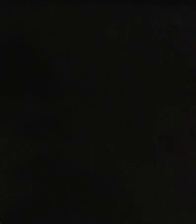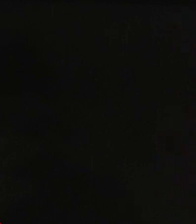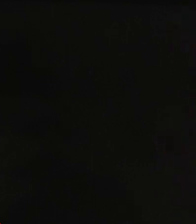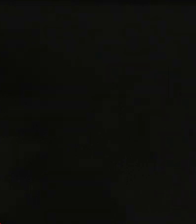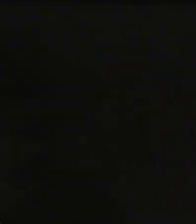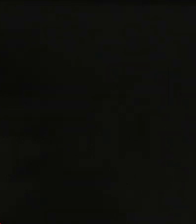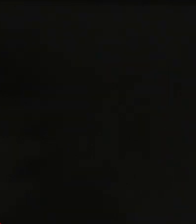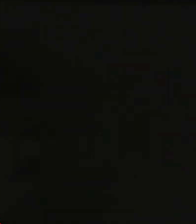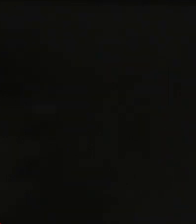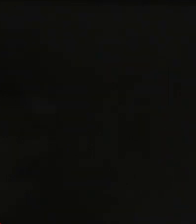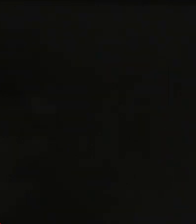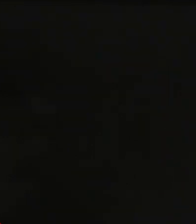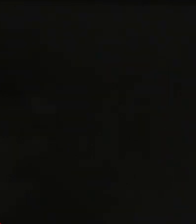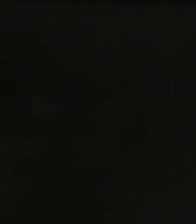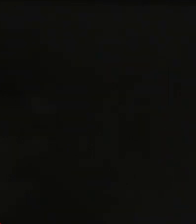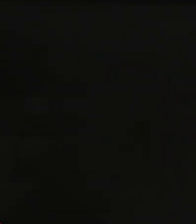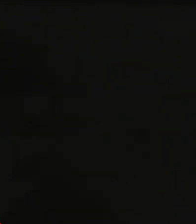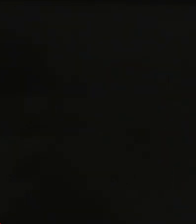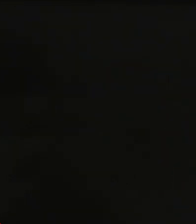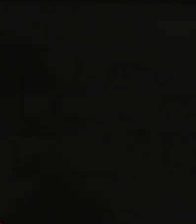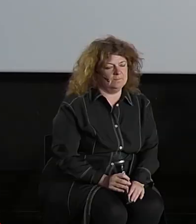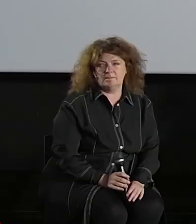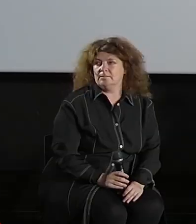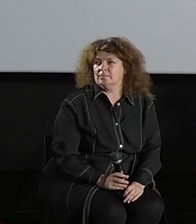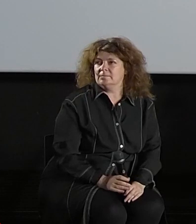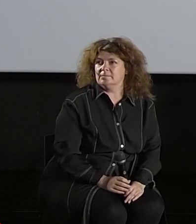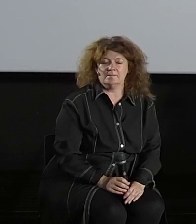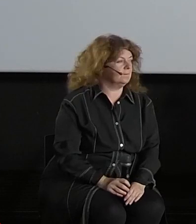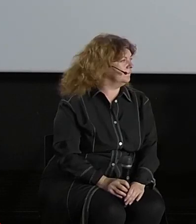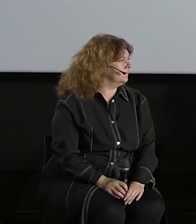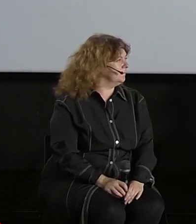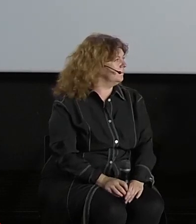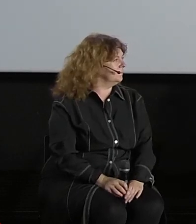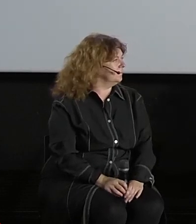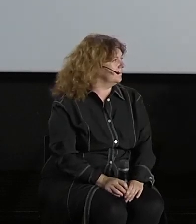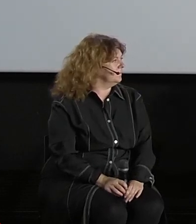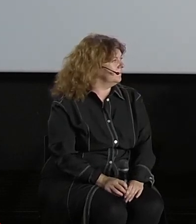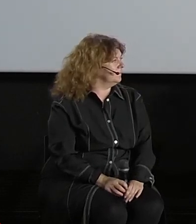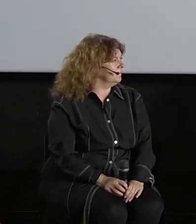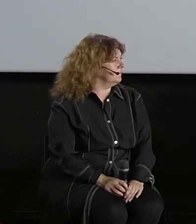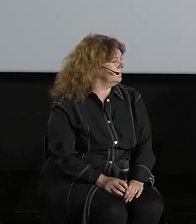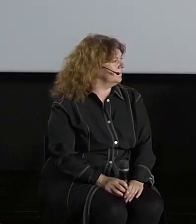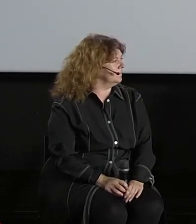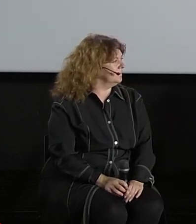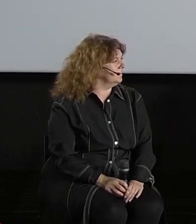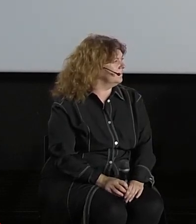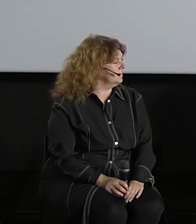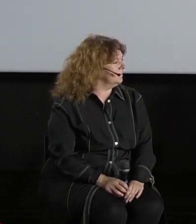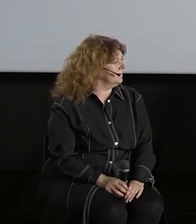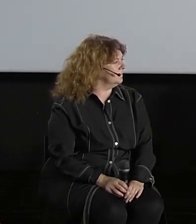todo cómo le van a cubrir todo eso es imposible aquí en en en me llamo genet se ve no en el cole Pues el profesor ese